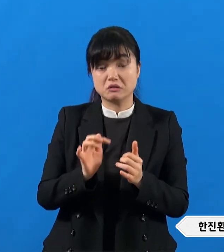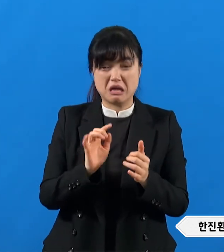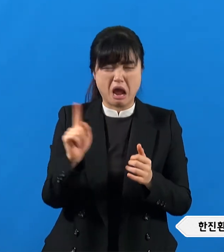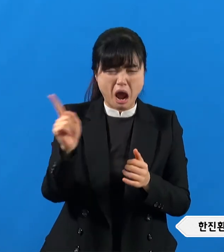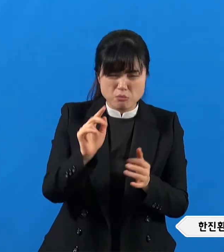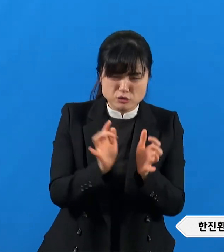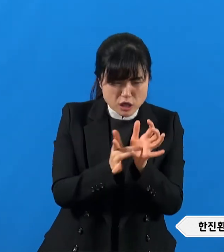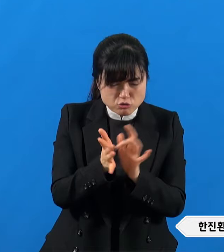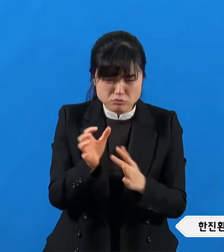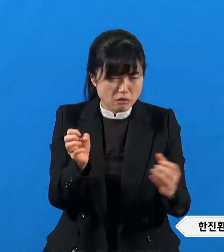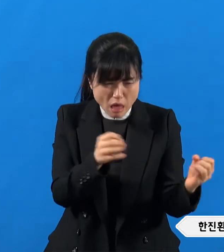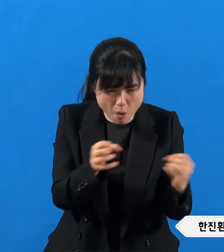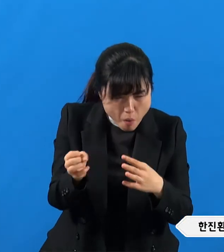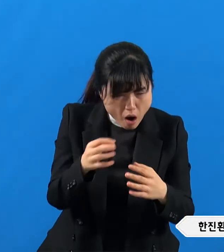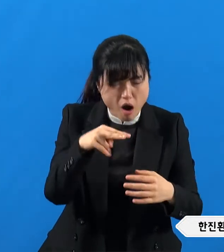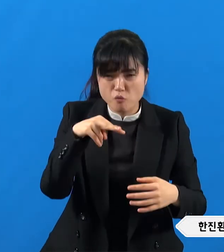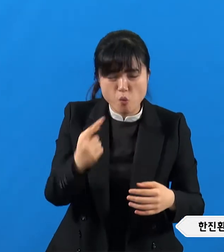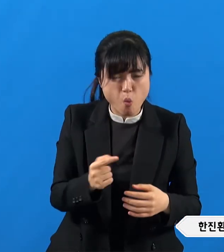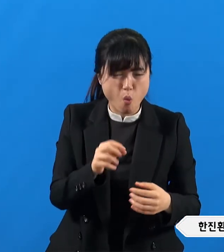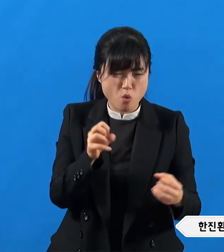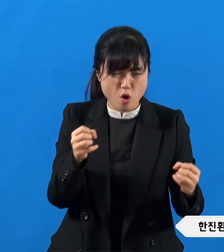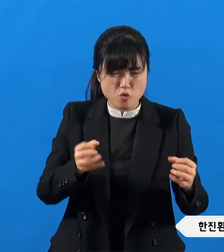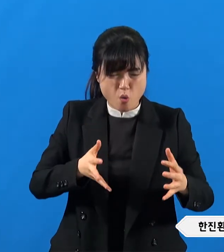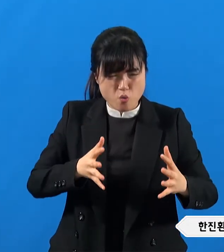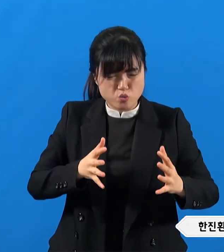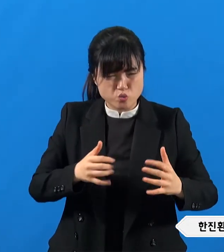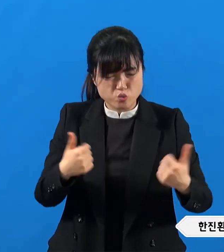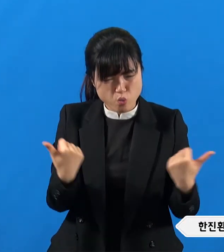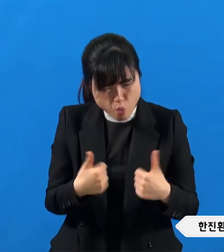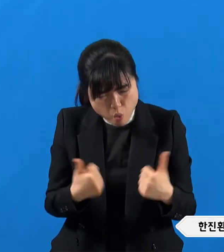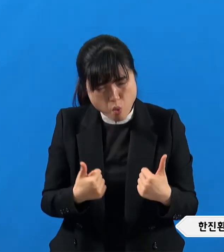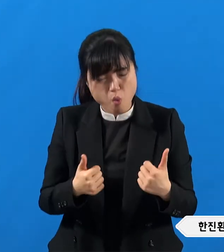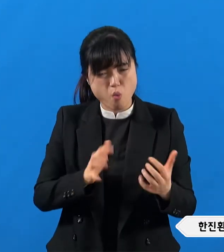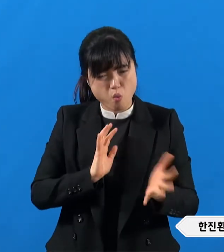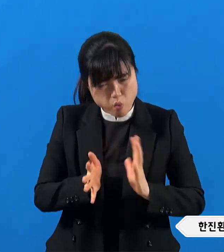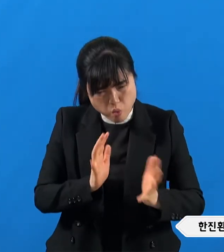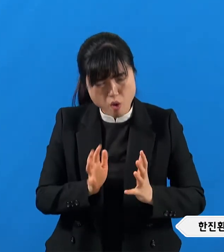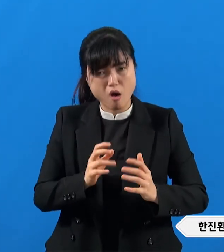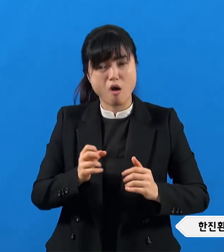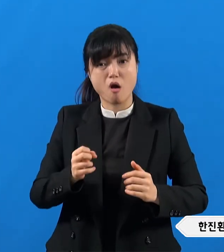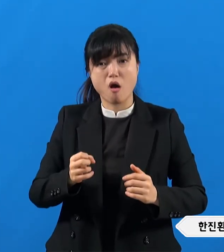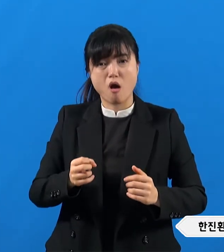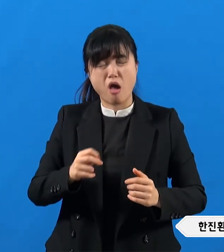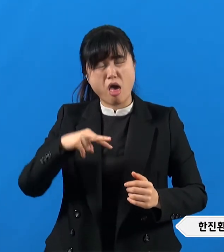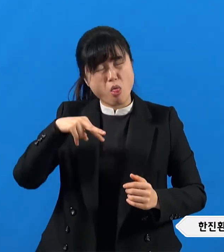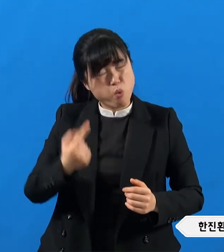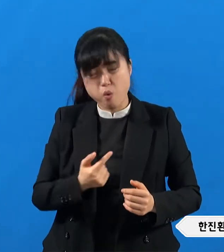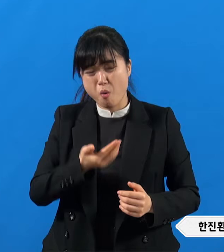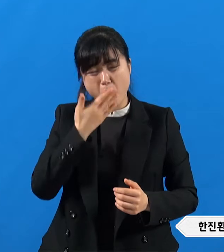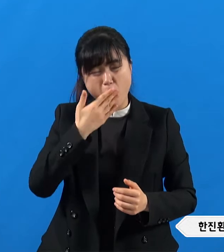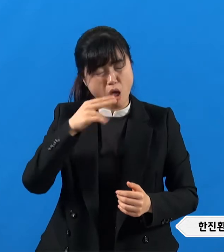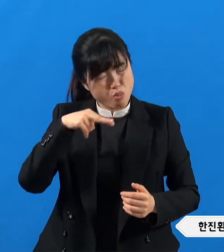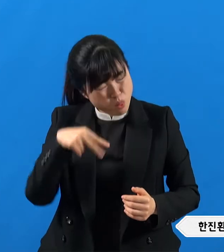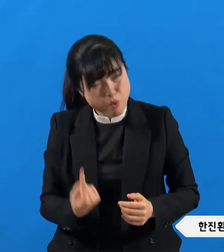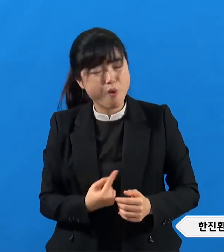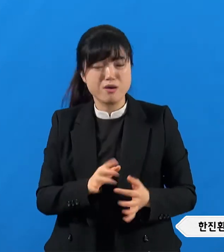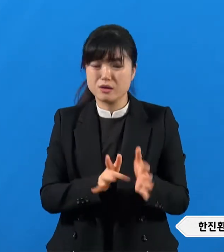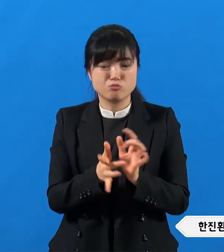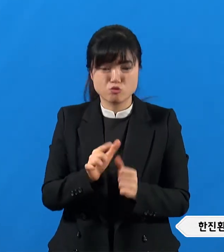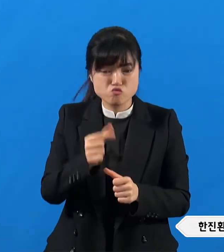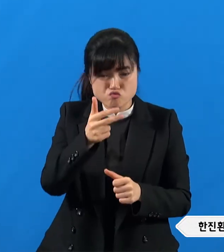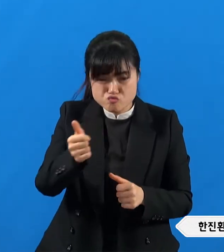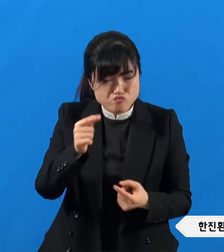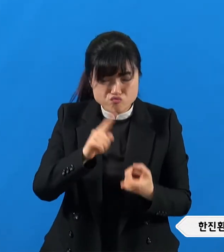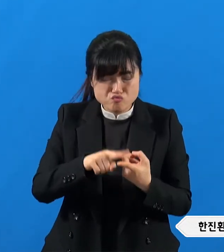예수님과 대화도 해보고 토론도 해보고 심지어는 식사도 같이 하고 그래도 예수님이 구주인 것을 알